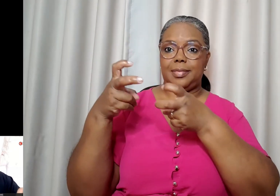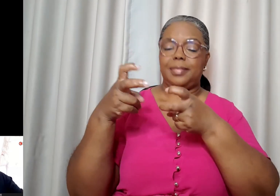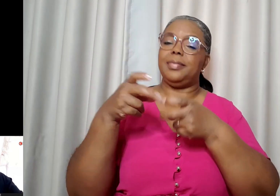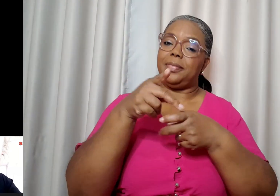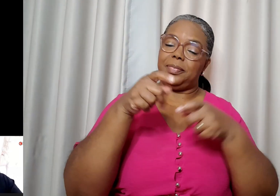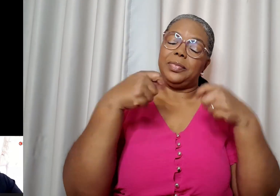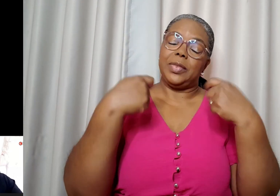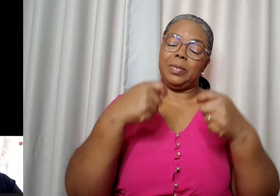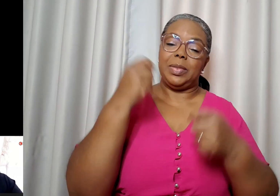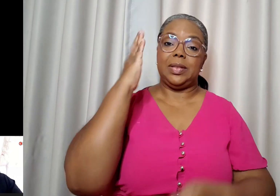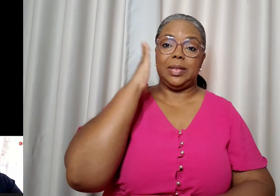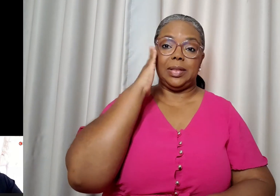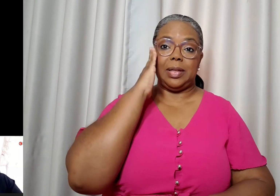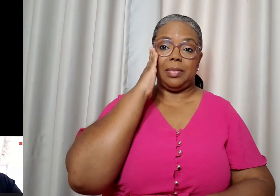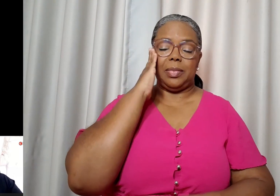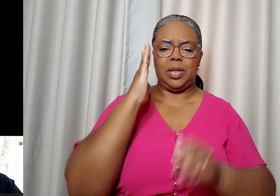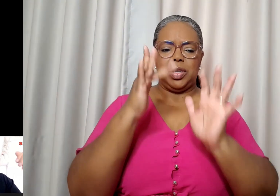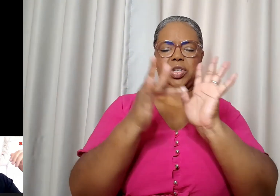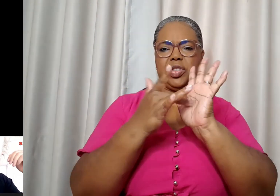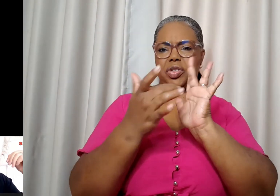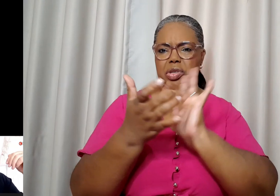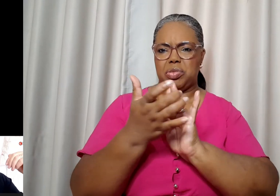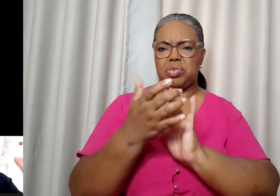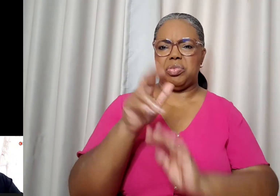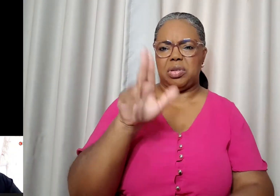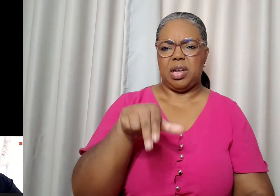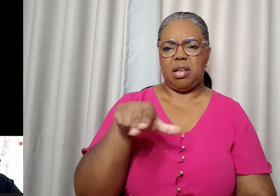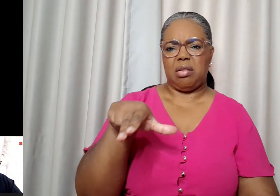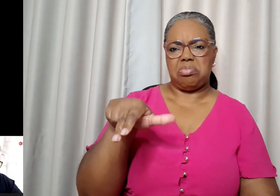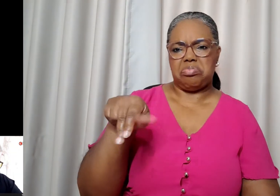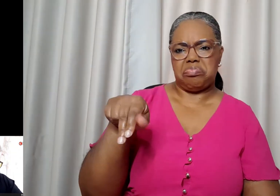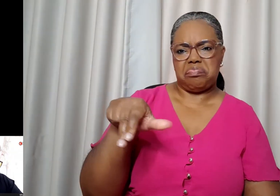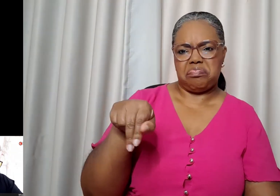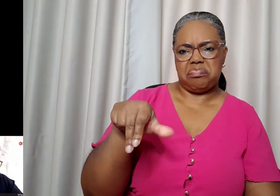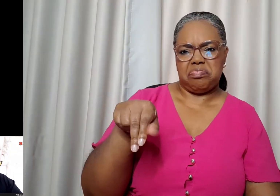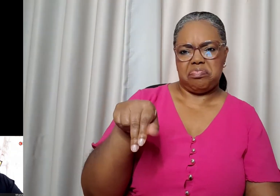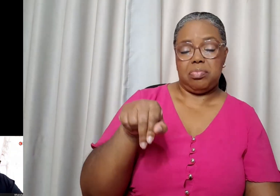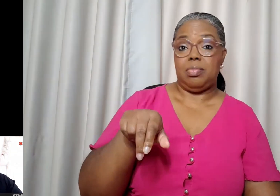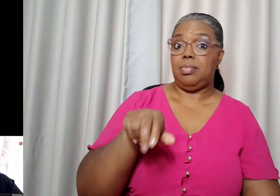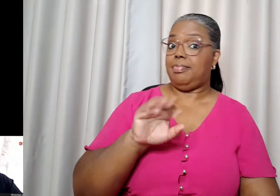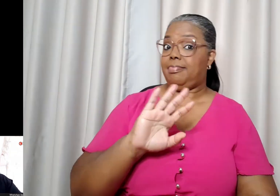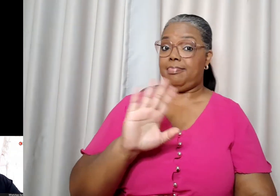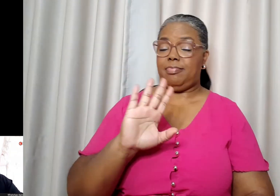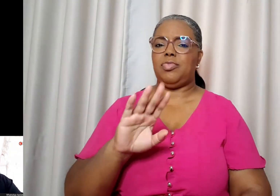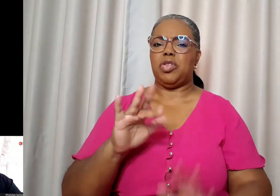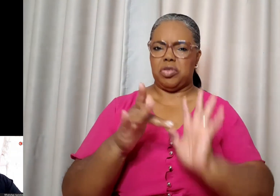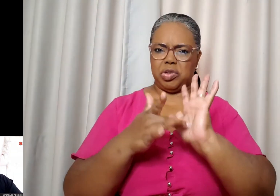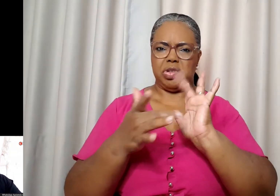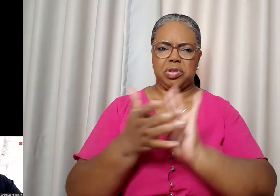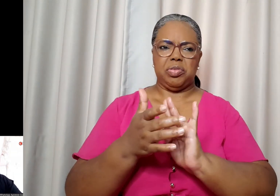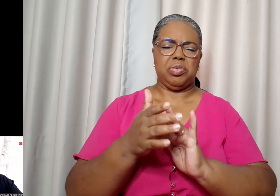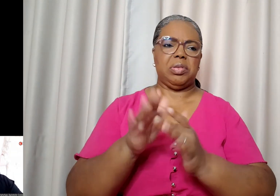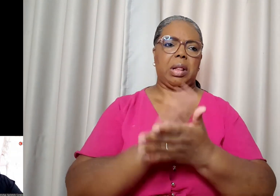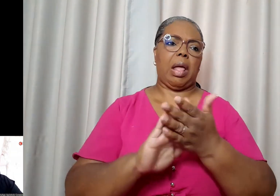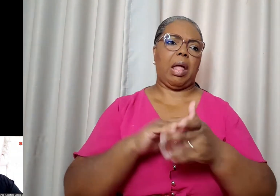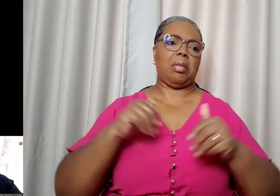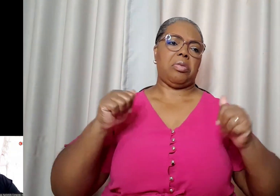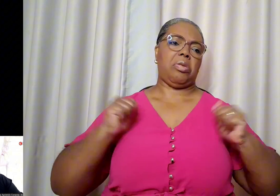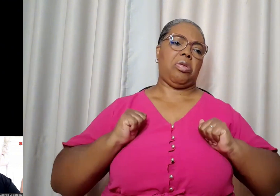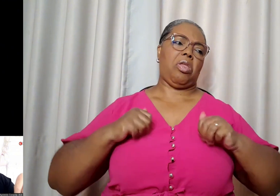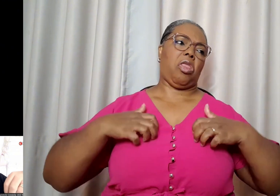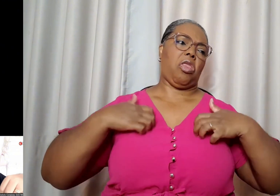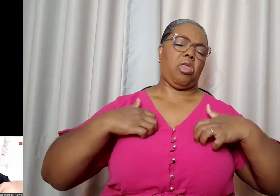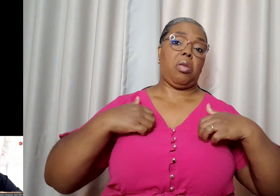Jesus não era um vagabundo. Jesus não era alguém que não fazia nada. Não. Jesus trabalhava,